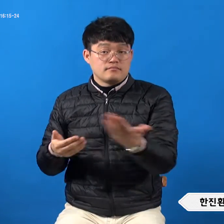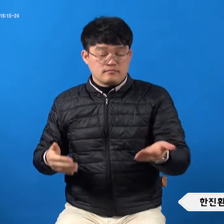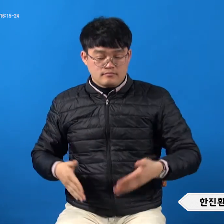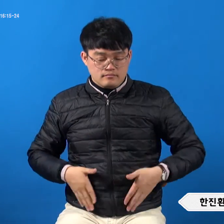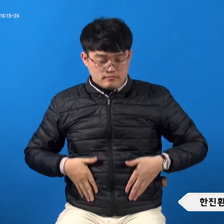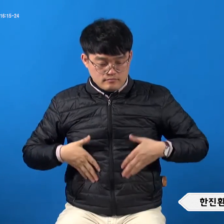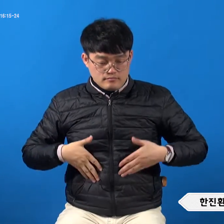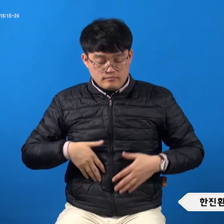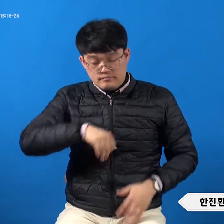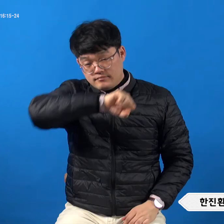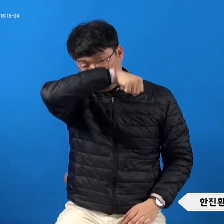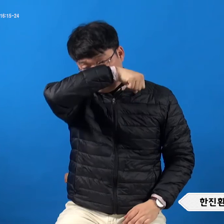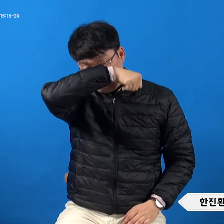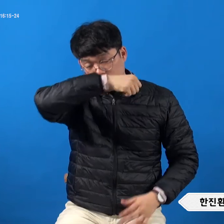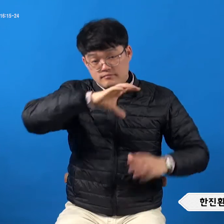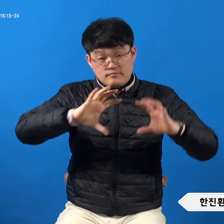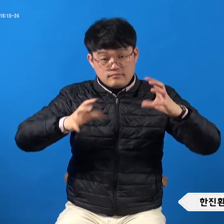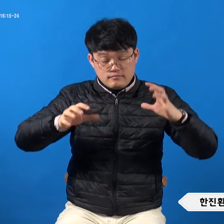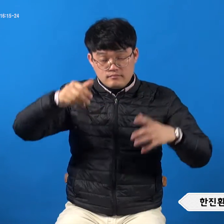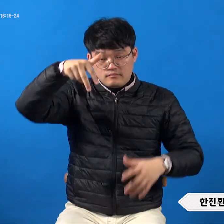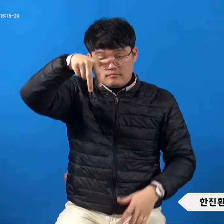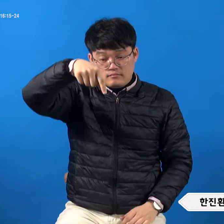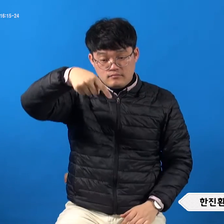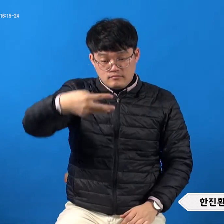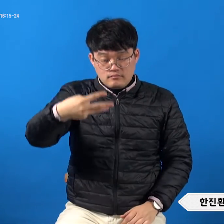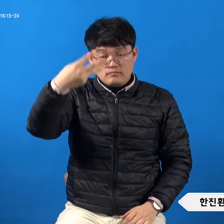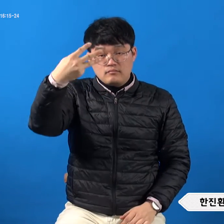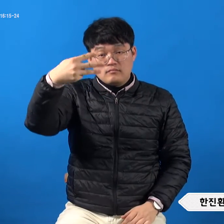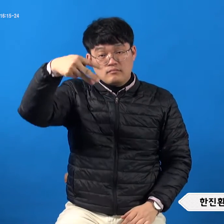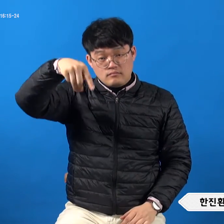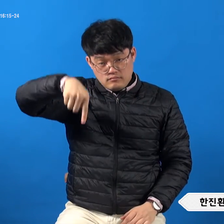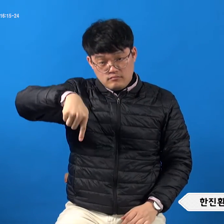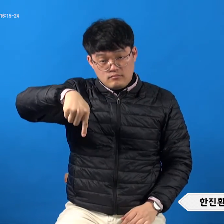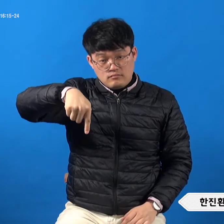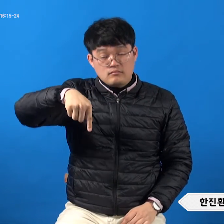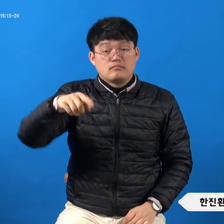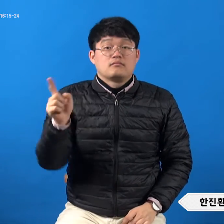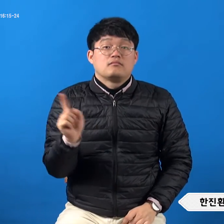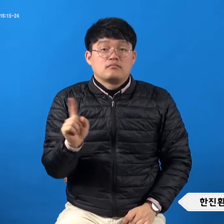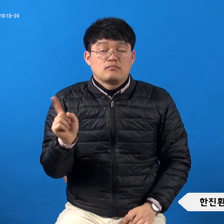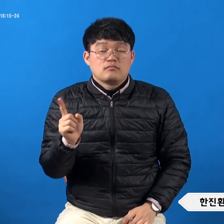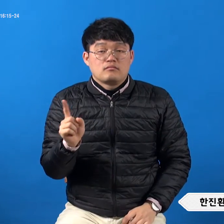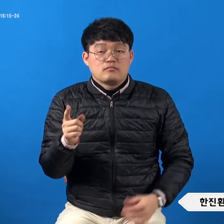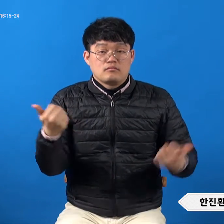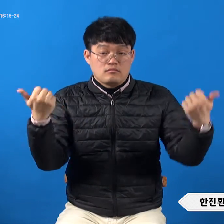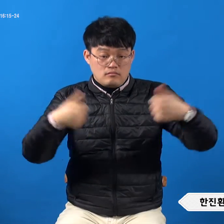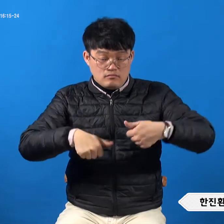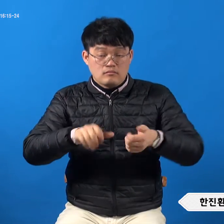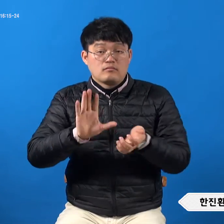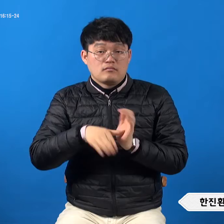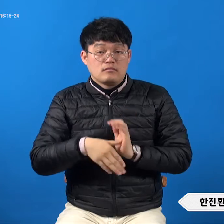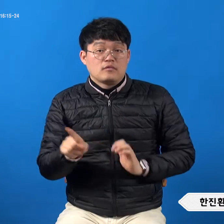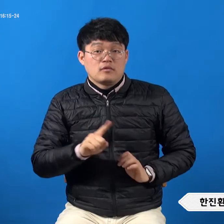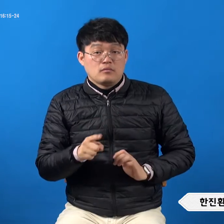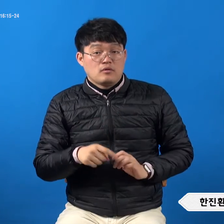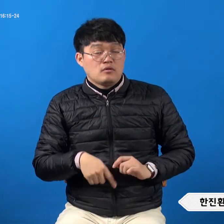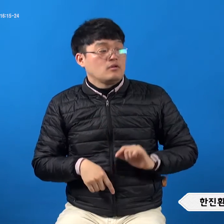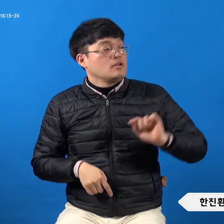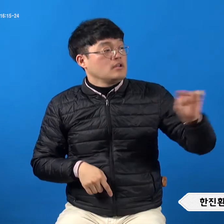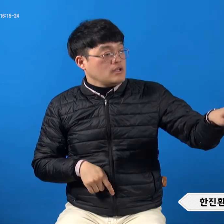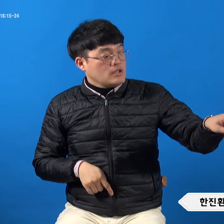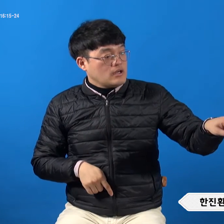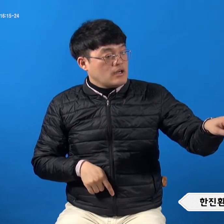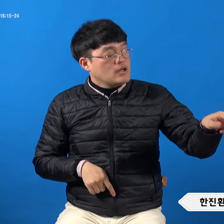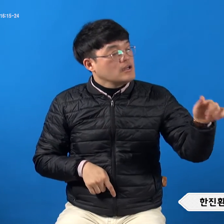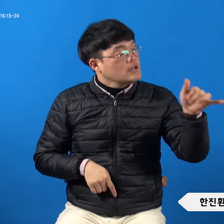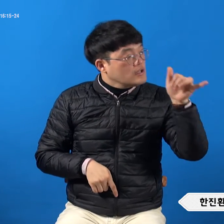남아프리카에 사는 줄루족은 인사할 때에 우분투 한다지요. 우분투, 네가 있기에 내가 있다